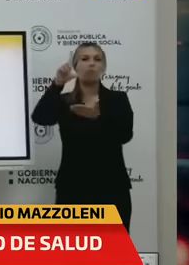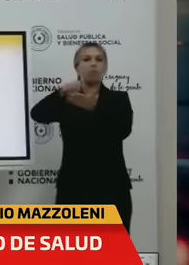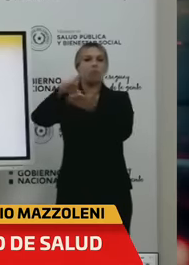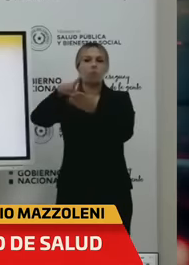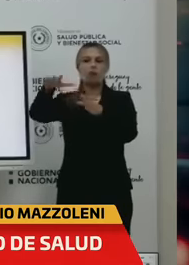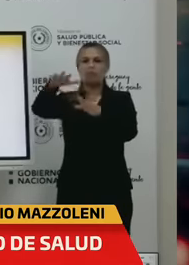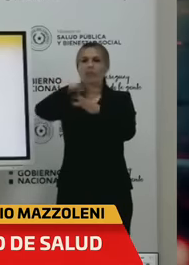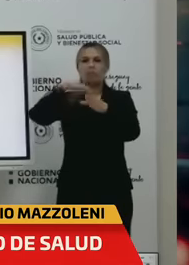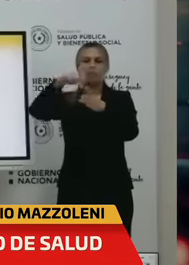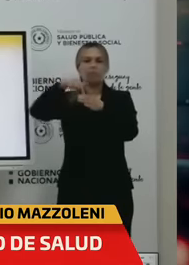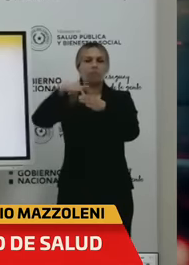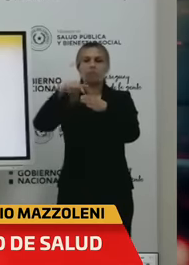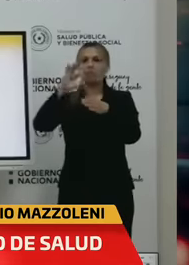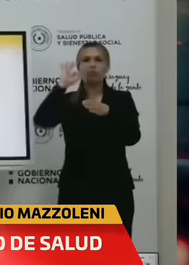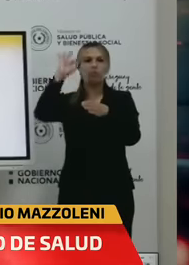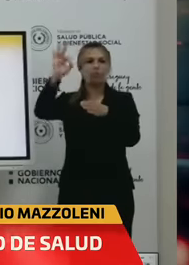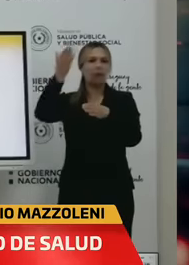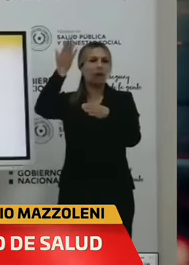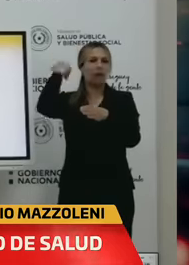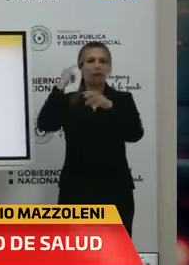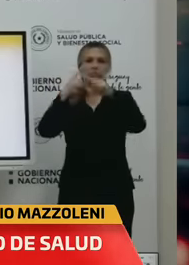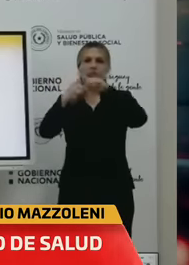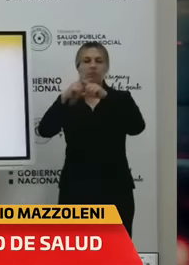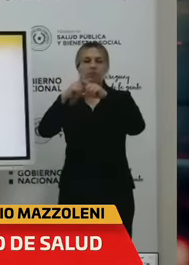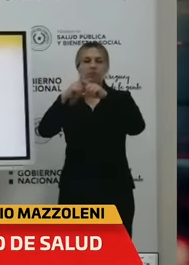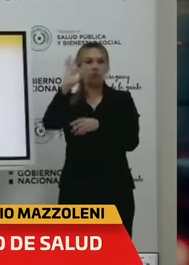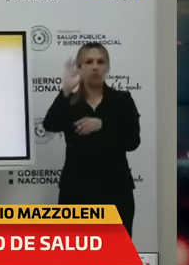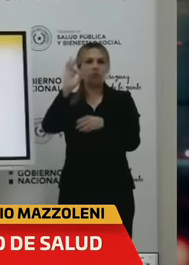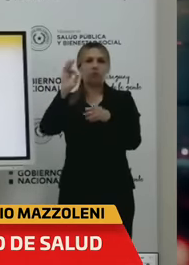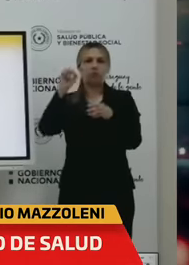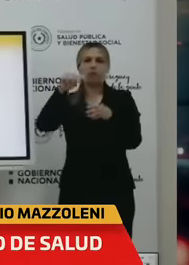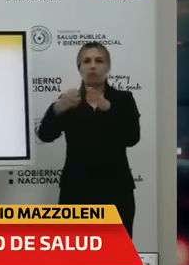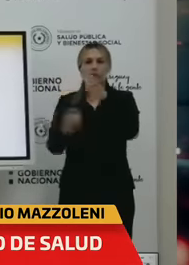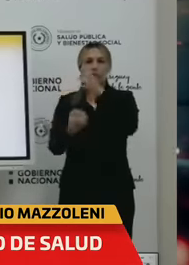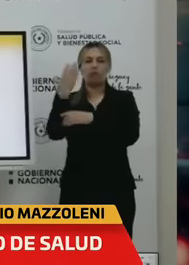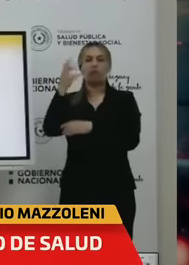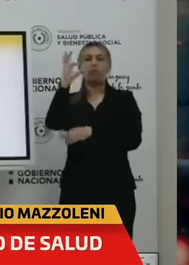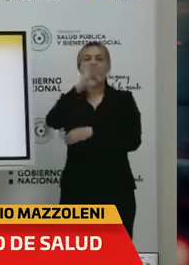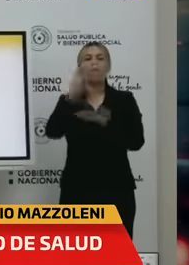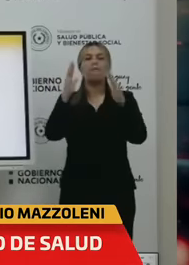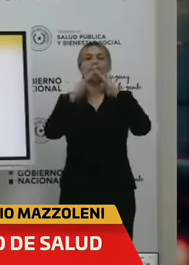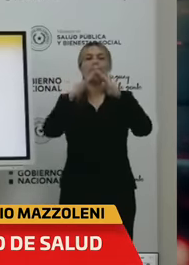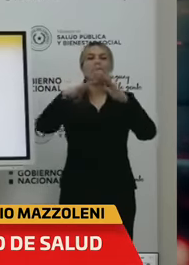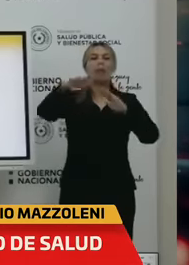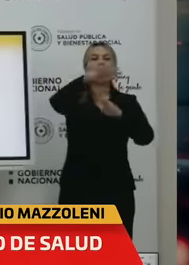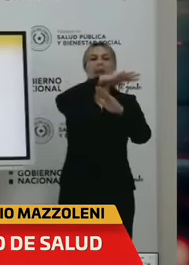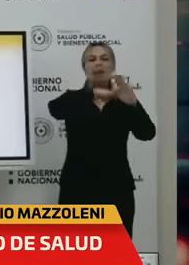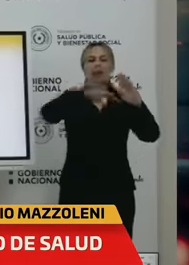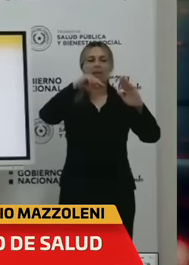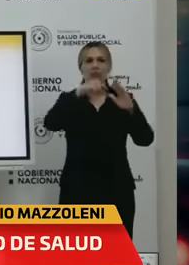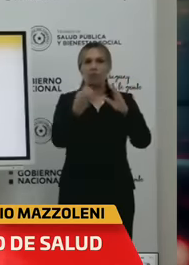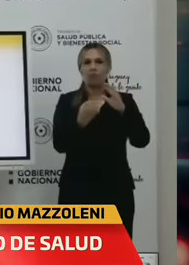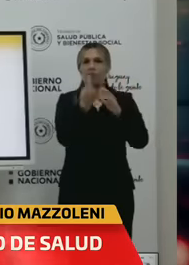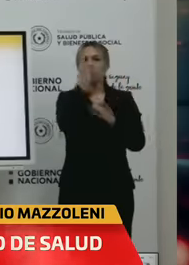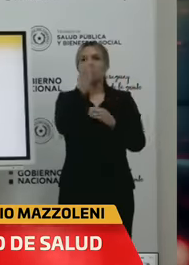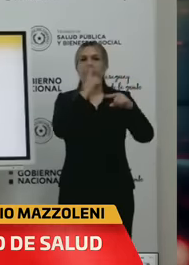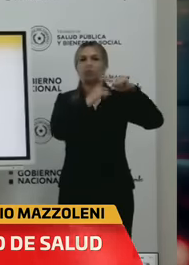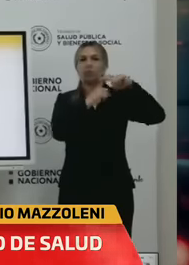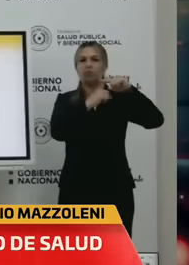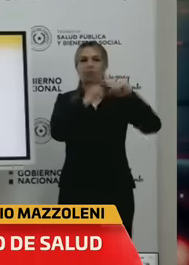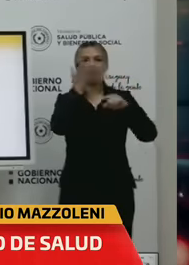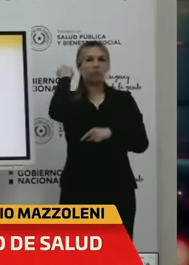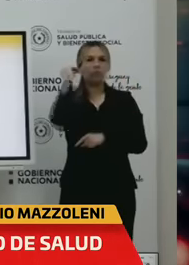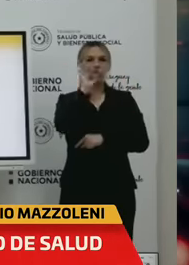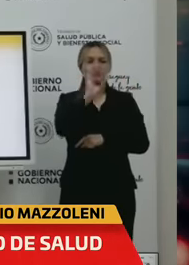en un núcleo familiar que por primera vez es afectado, o en un barrio, en una determinada manzana, cuando no hay un